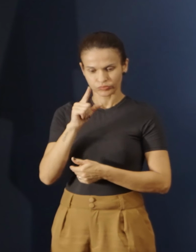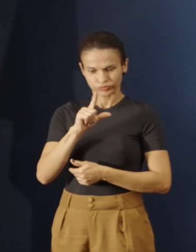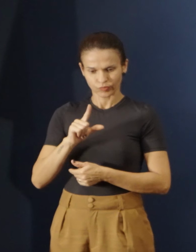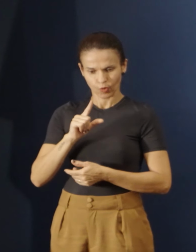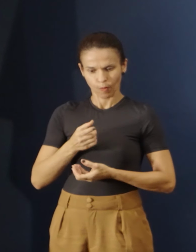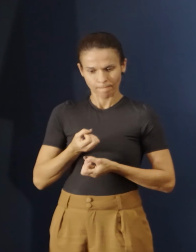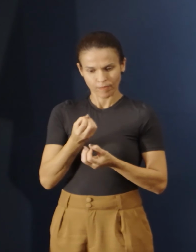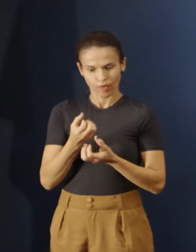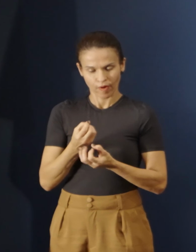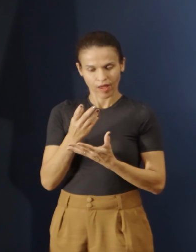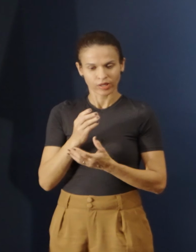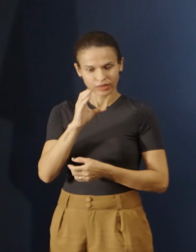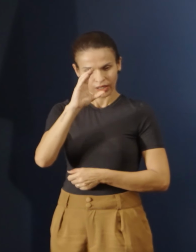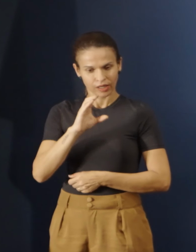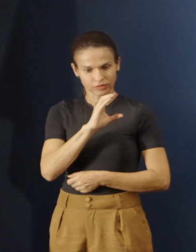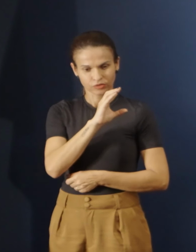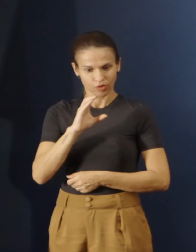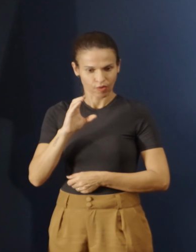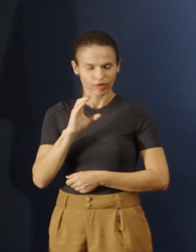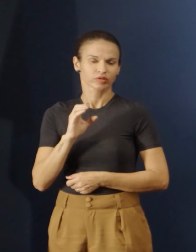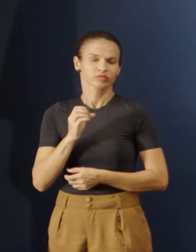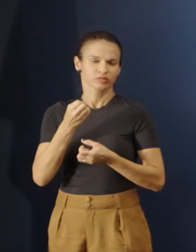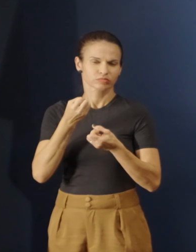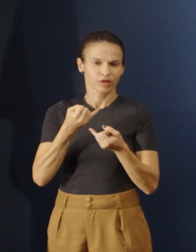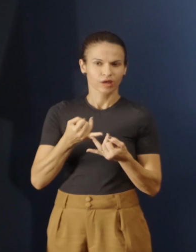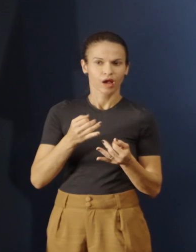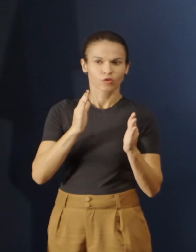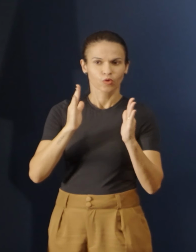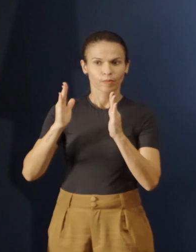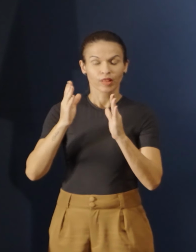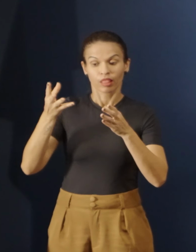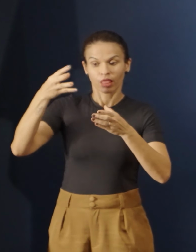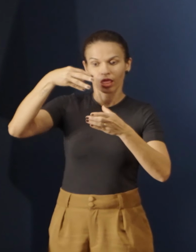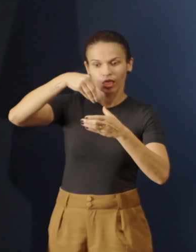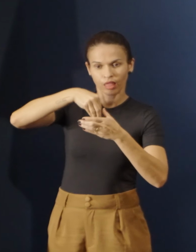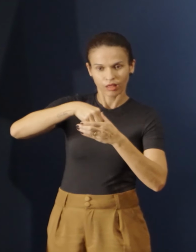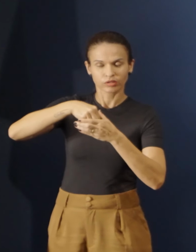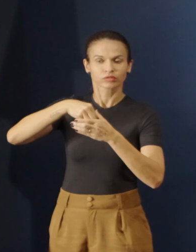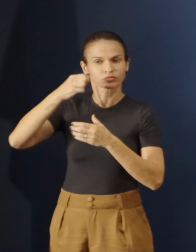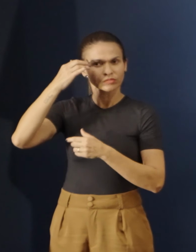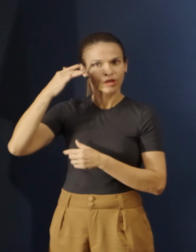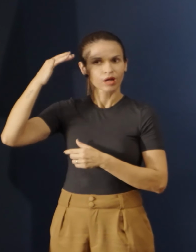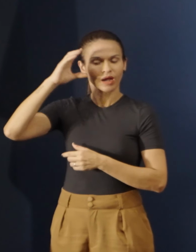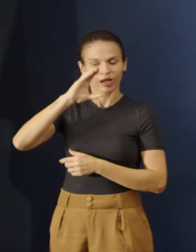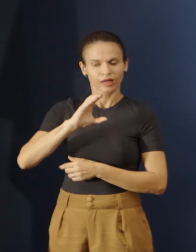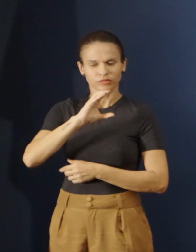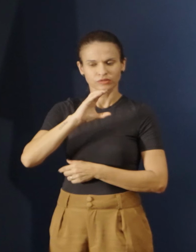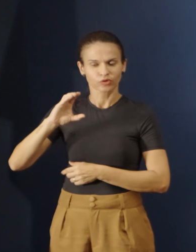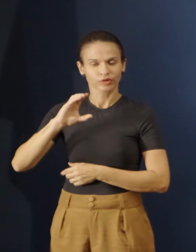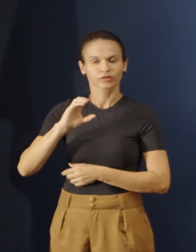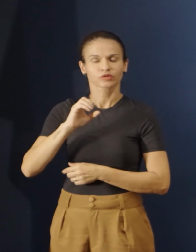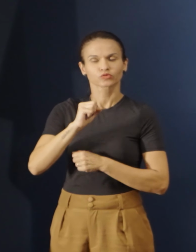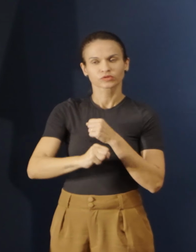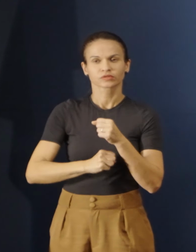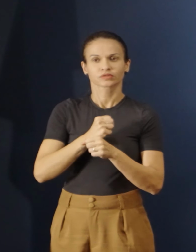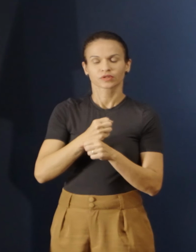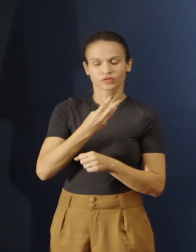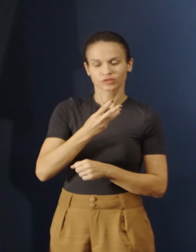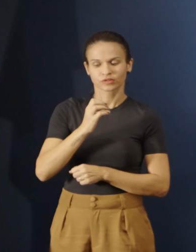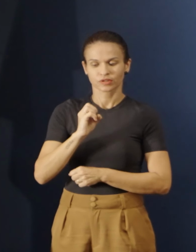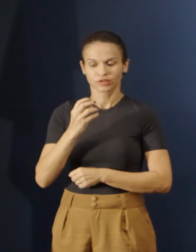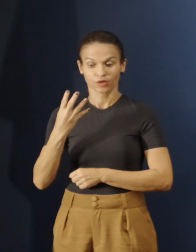religioso, católico, um pouco surrealista em alguns momentos, mas dentro de um universo da intelectualidade católica dos anos 30, 40. E o